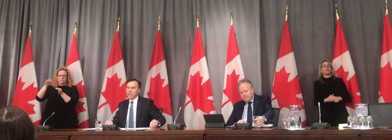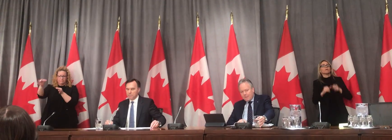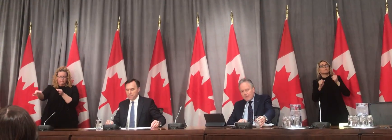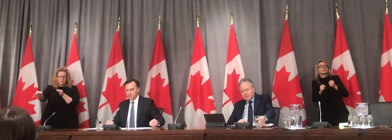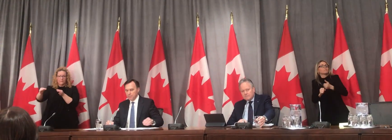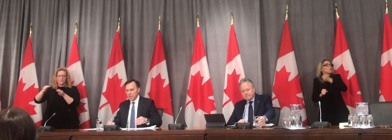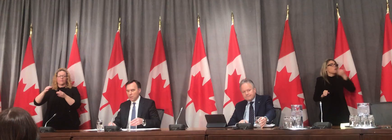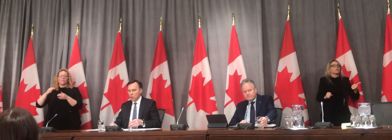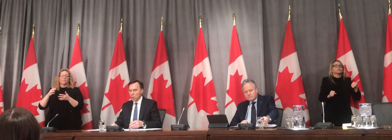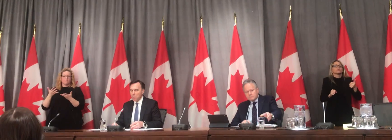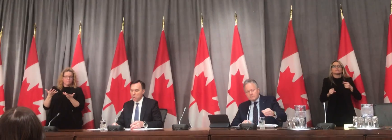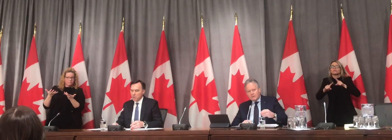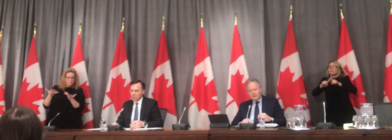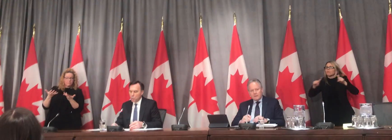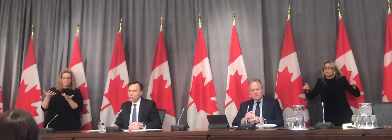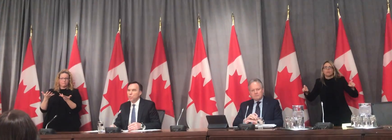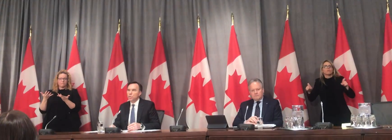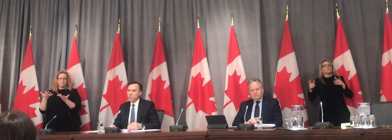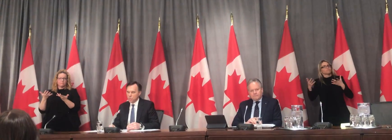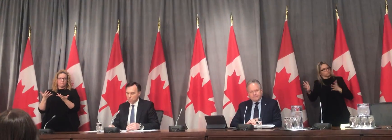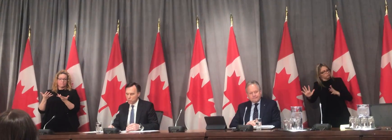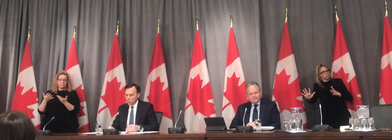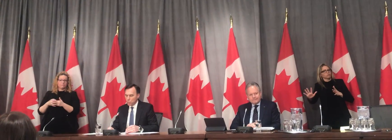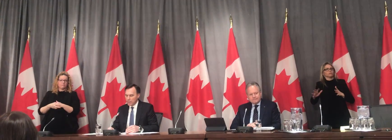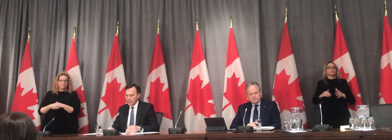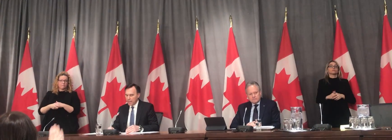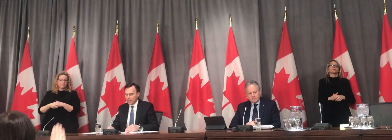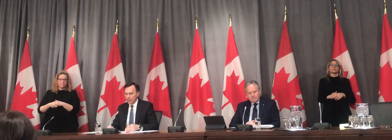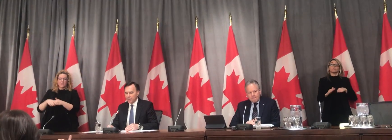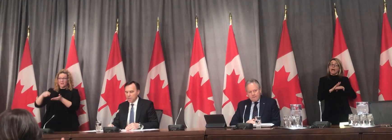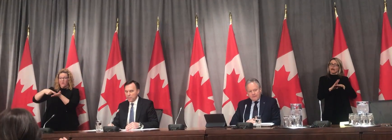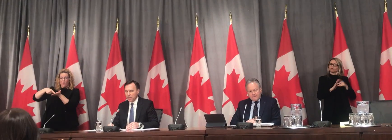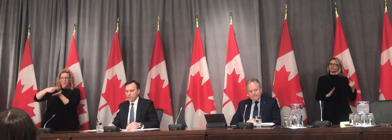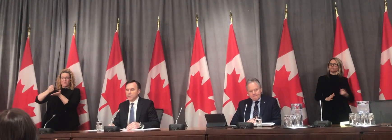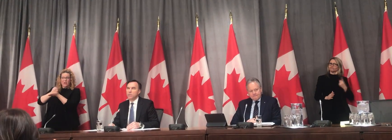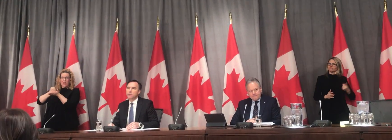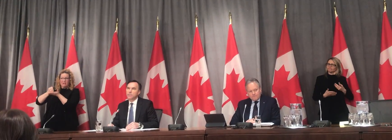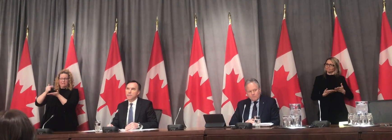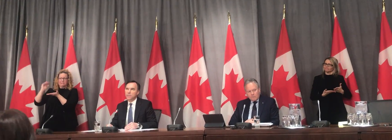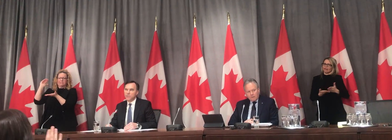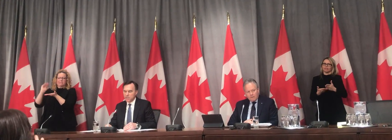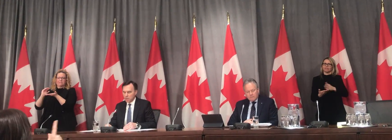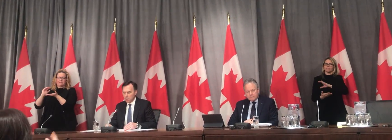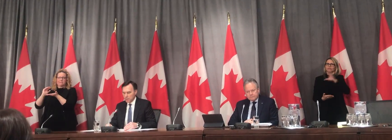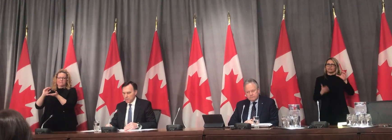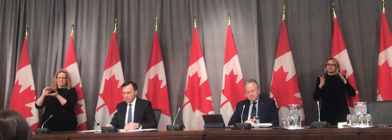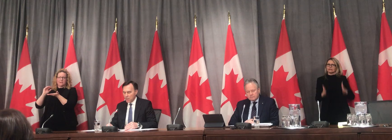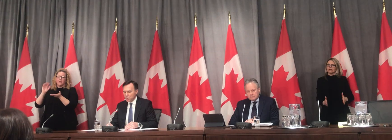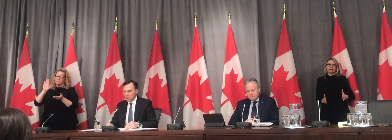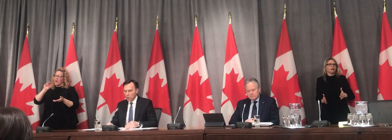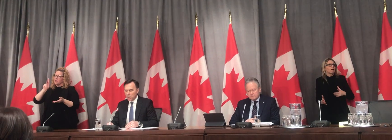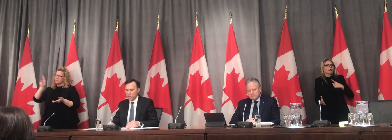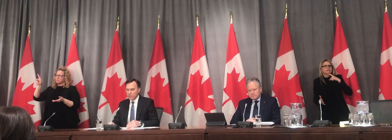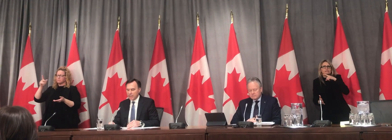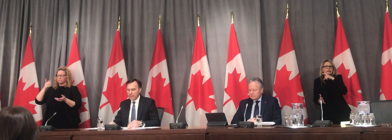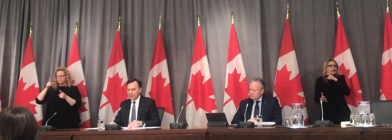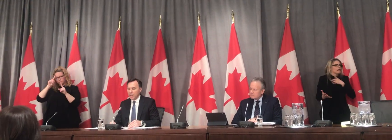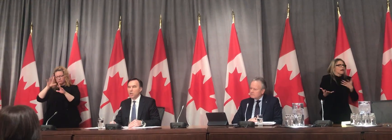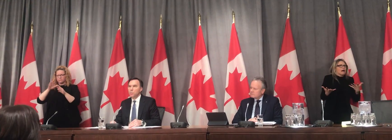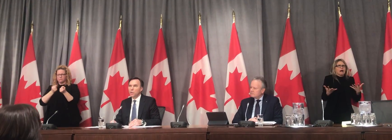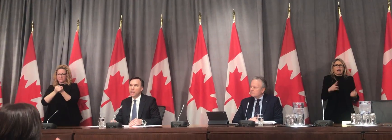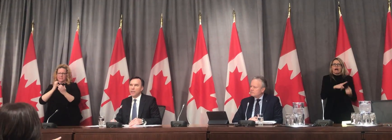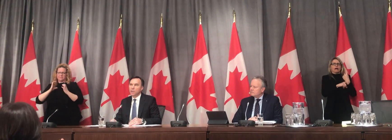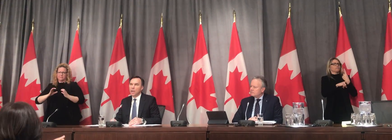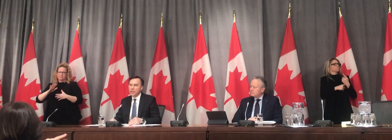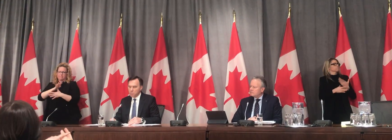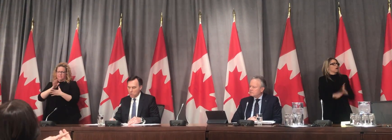de crédit. Nos banques ont toujours soutenu les Canadiens à travers des temps difficiles. J'encourage les Canadiens